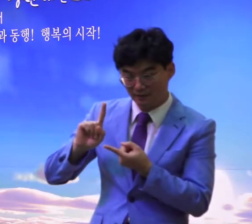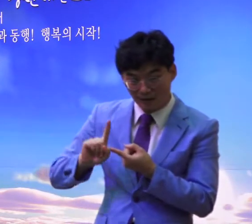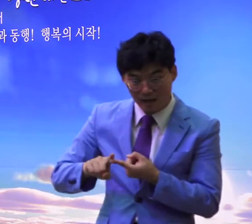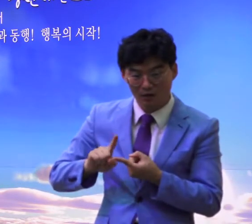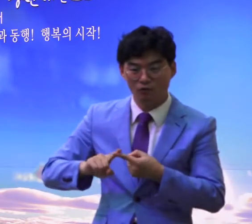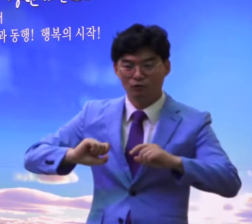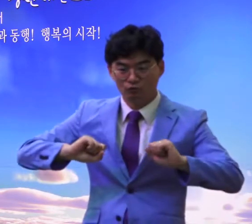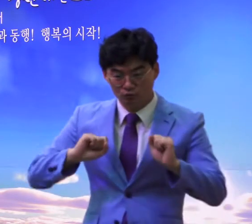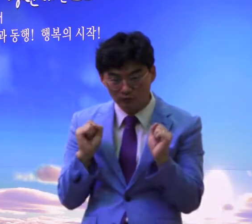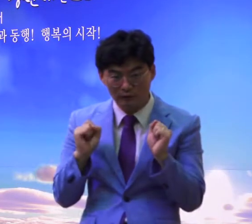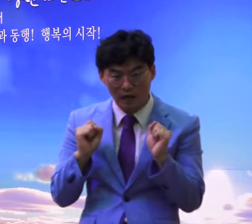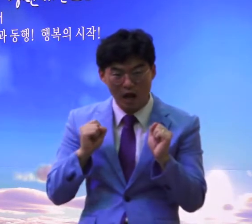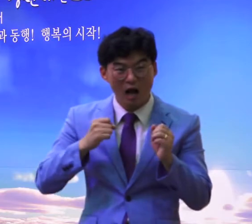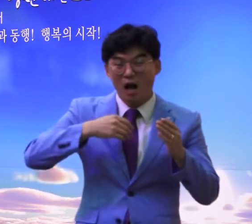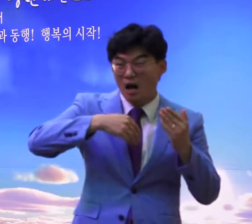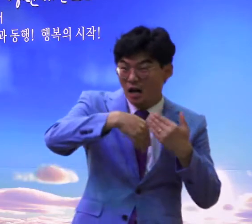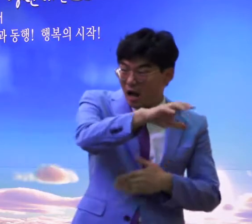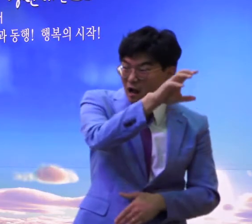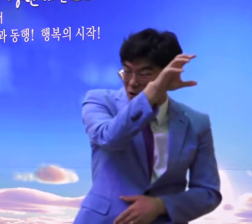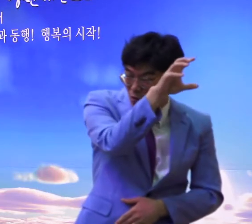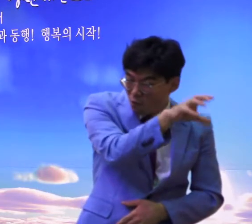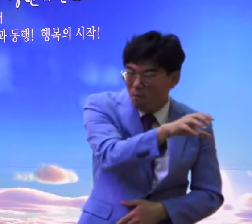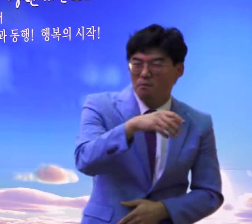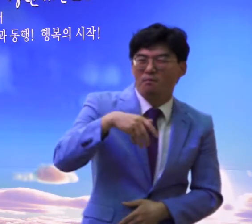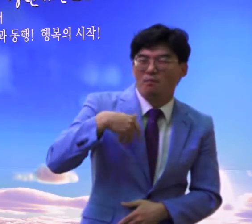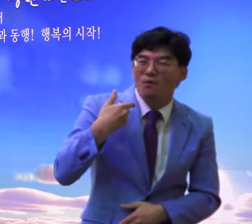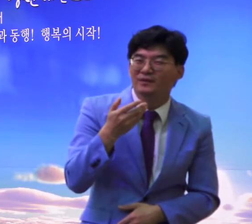바를 알지 못하고 갔다고 했습니다.